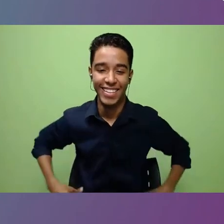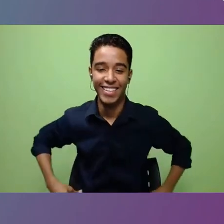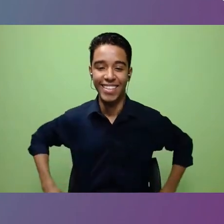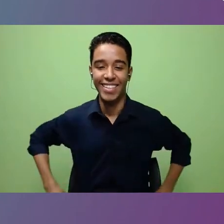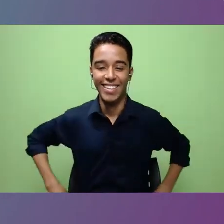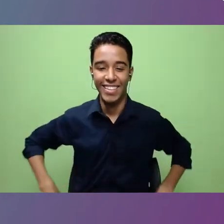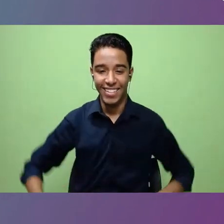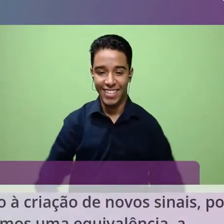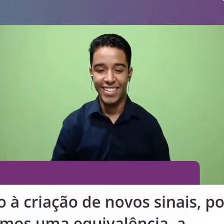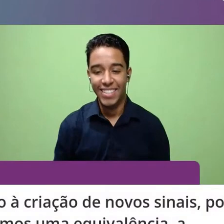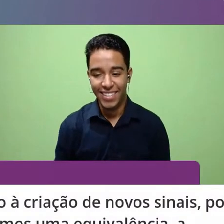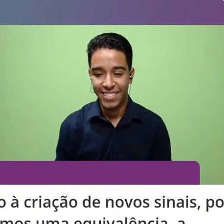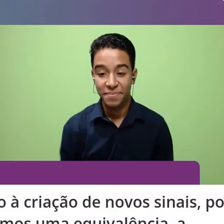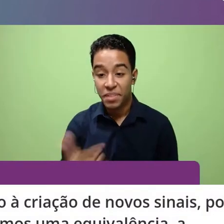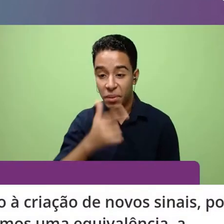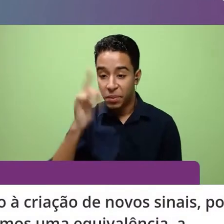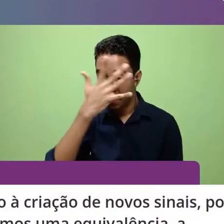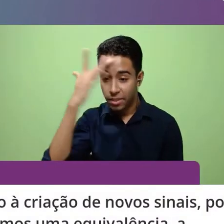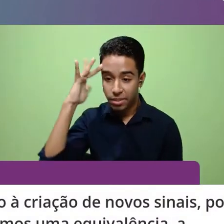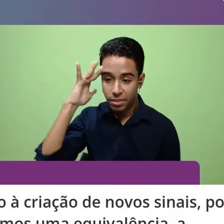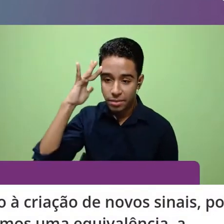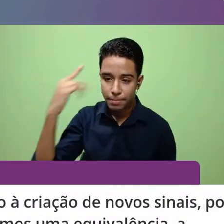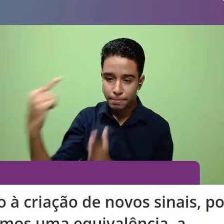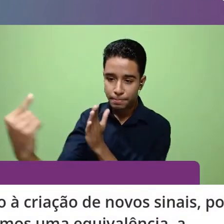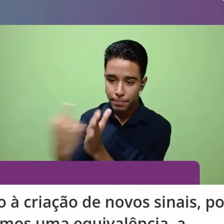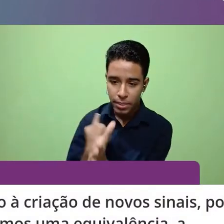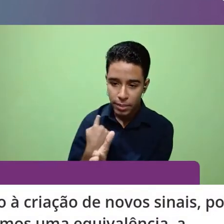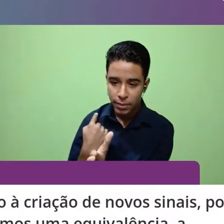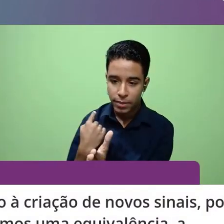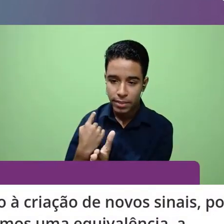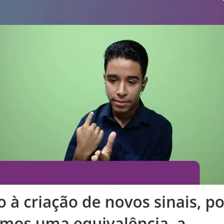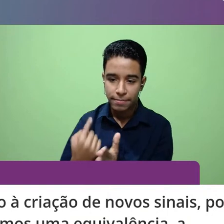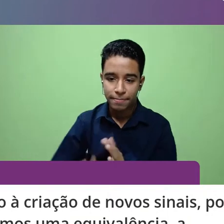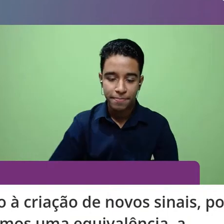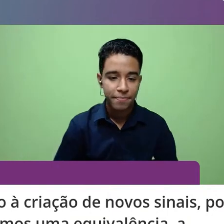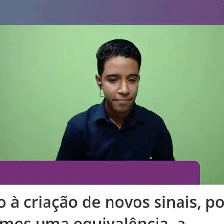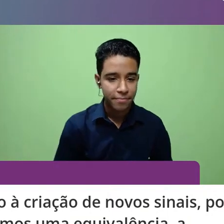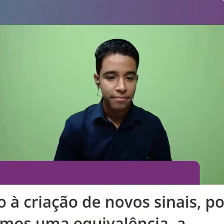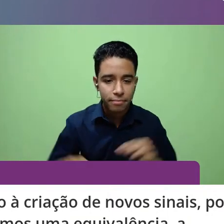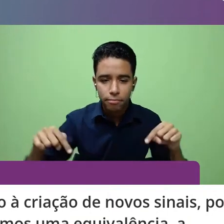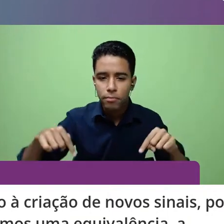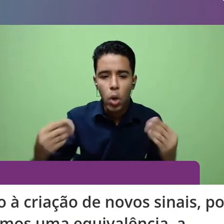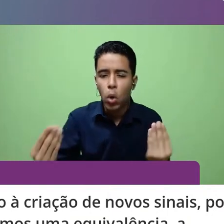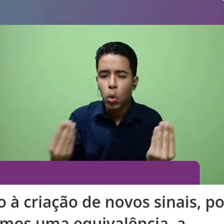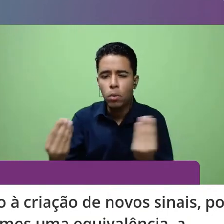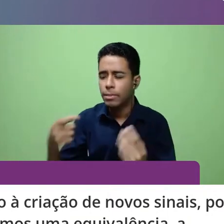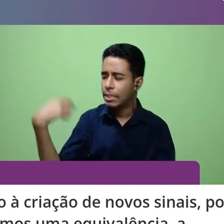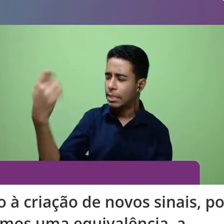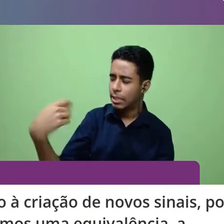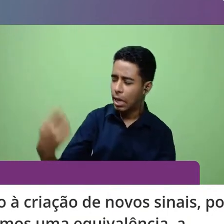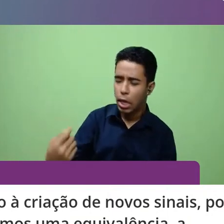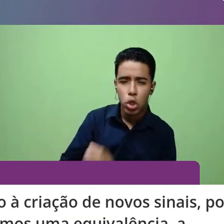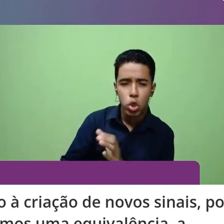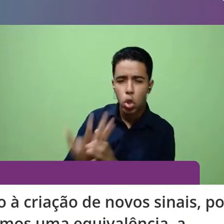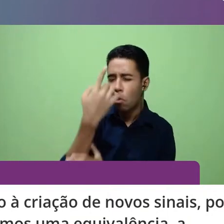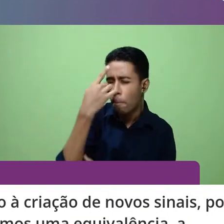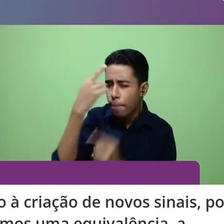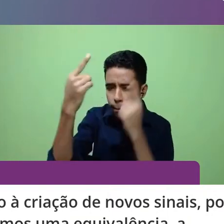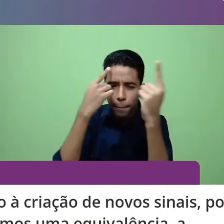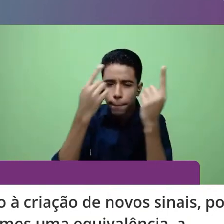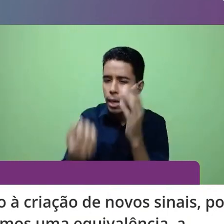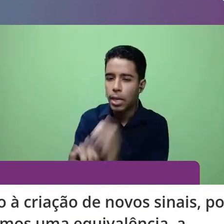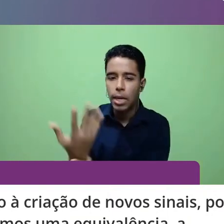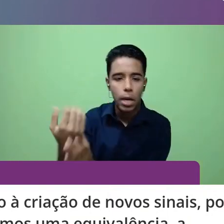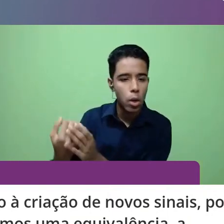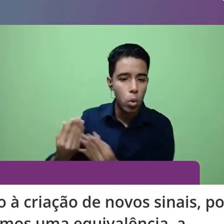Tem mais uma pergunta aqui da Esther. Esther, olha, o que você pensa sobre a criação de novos sinais? Por exemplo, desses sinais que faríamos uma equivalência, a